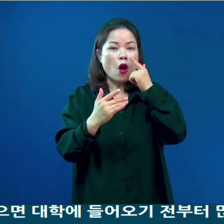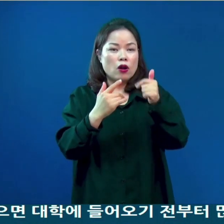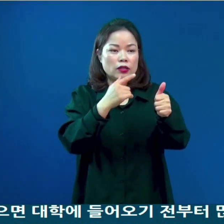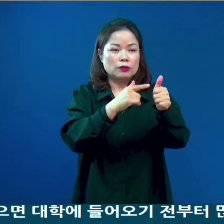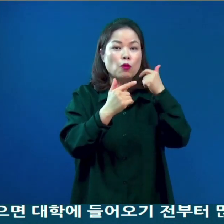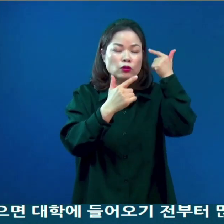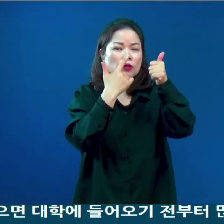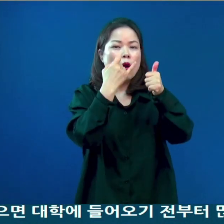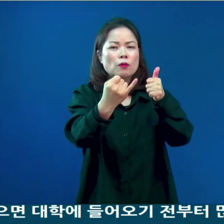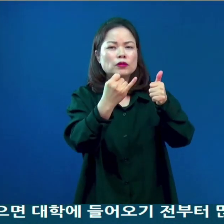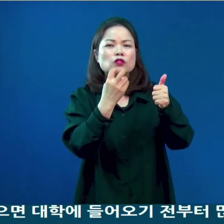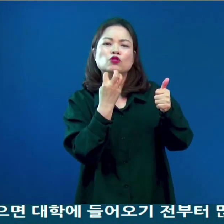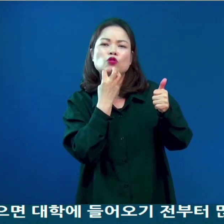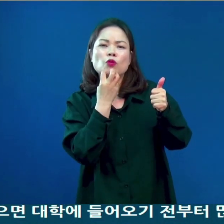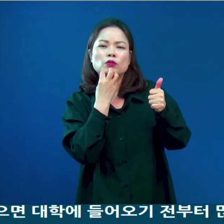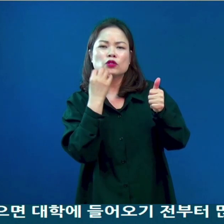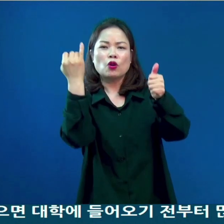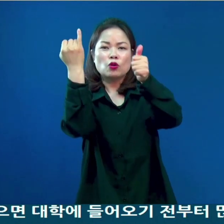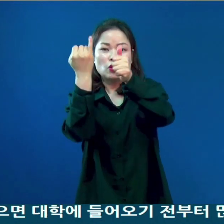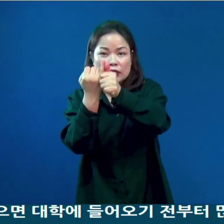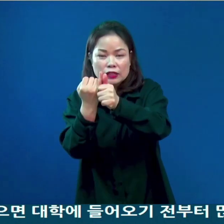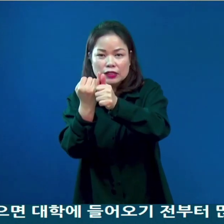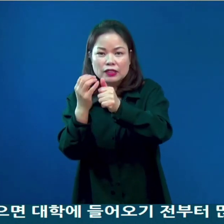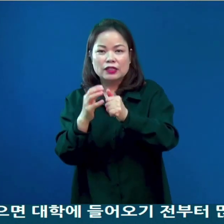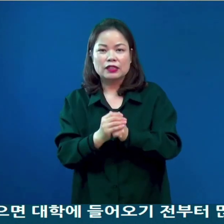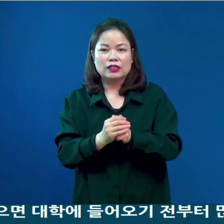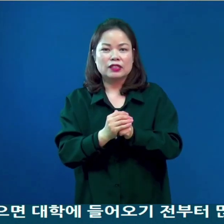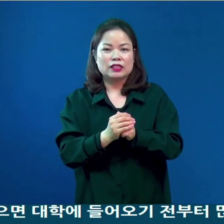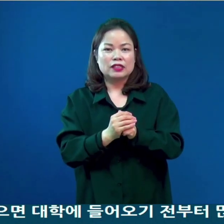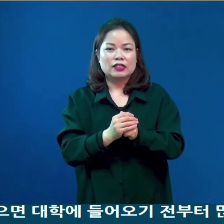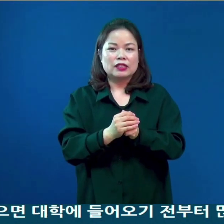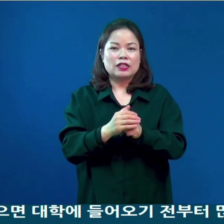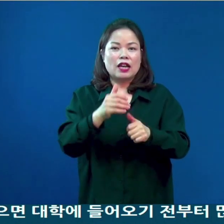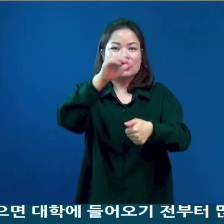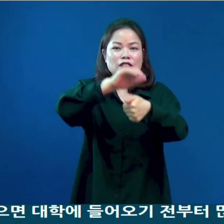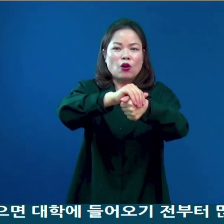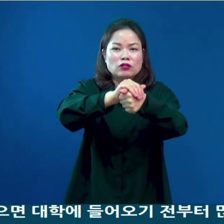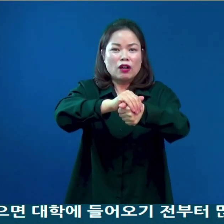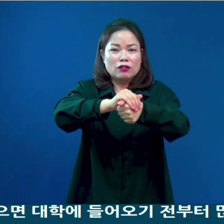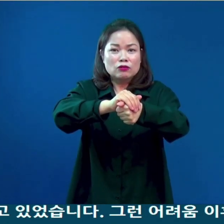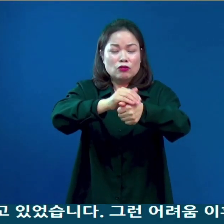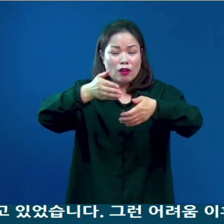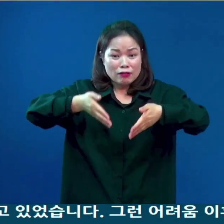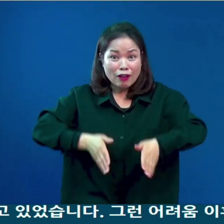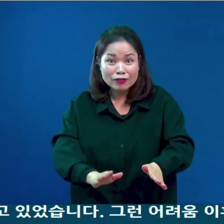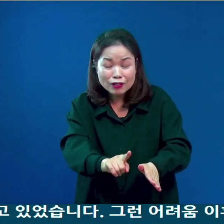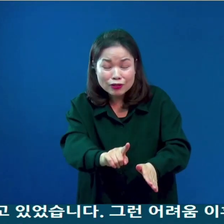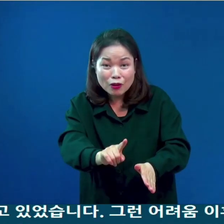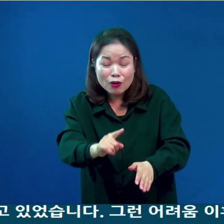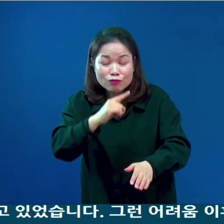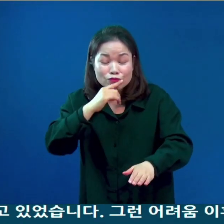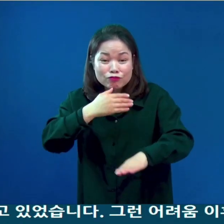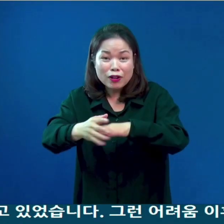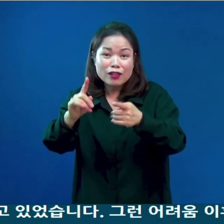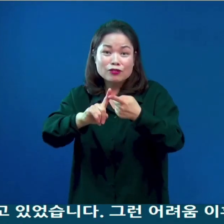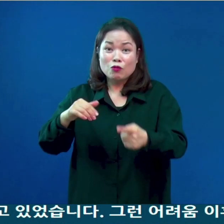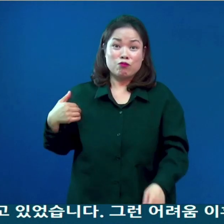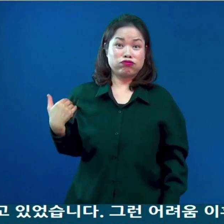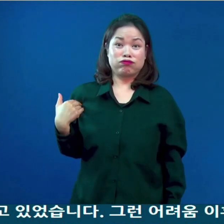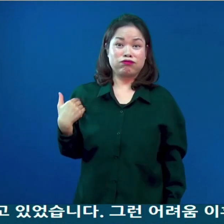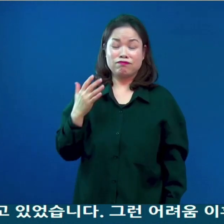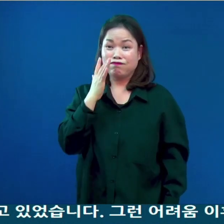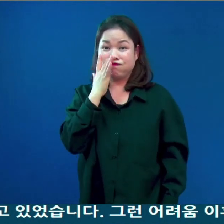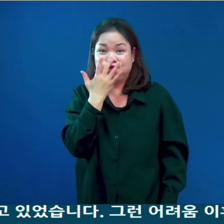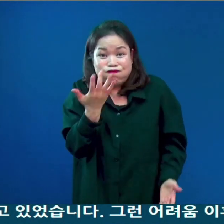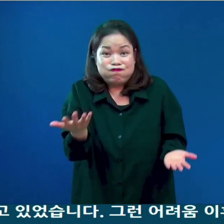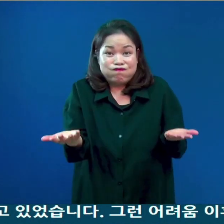서울 분이시오. 두 분이 결혼해서 저를 경상도에서 낳았습니다. 그래서 제가 무슨 북한을 알겠습니까? 정말